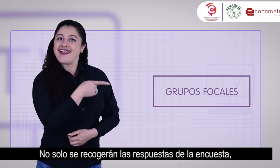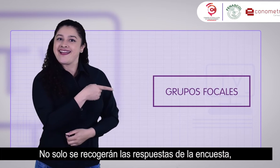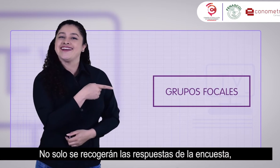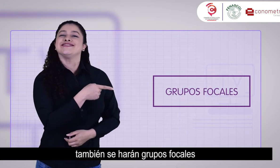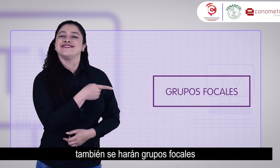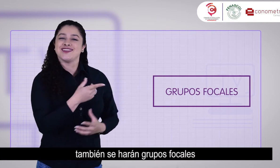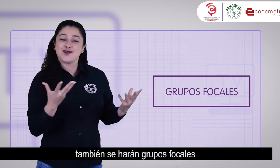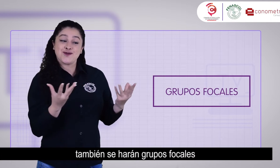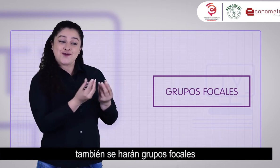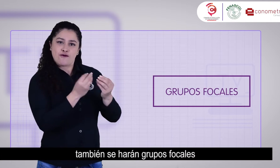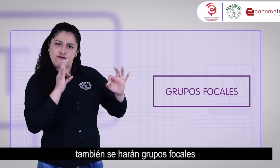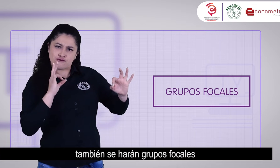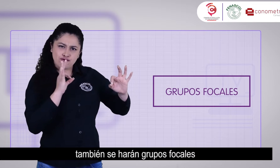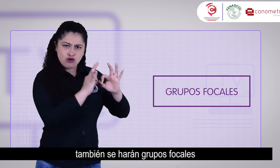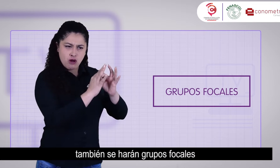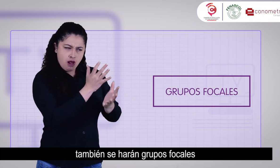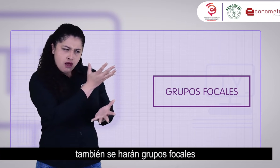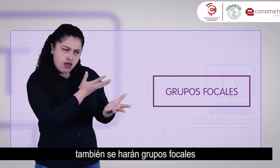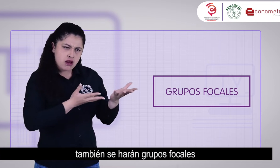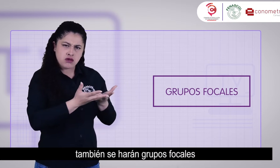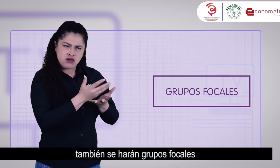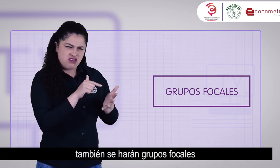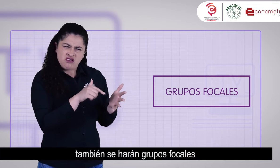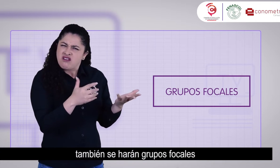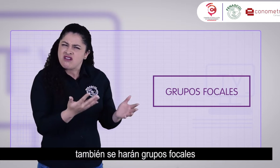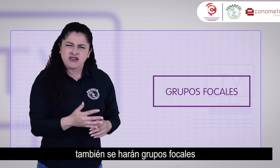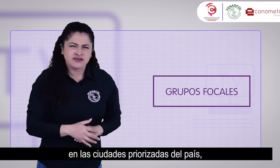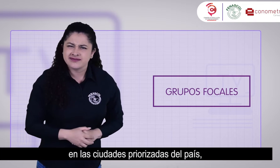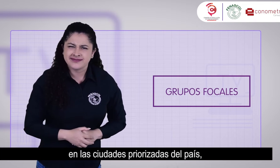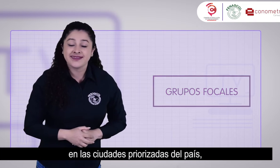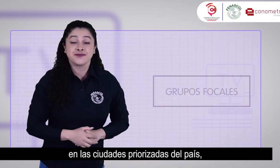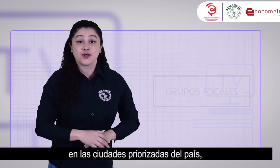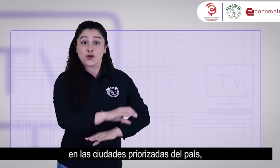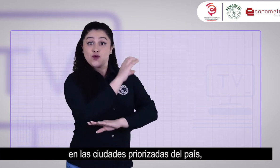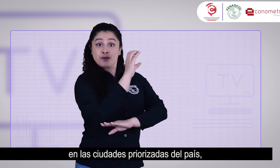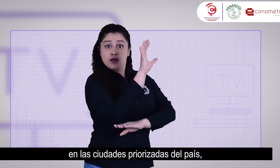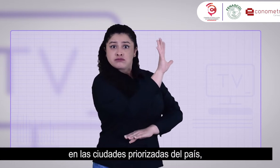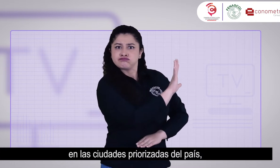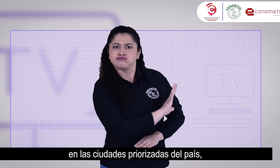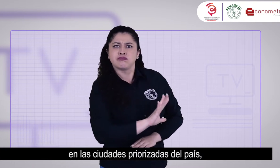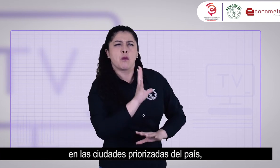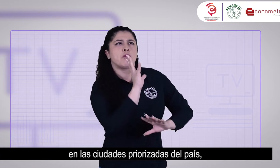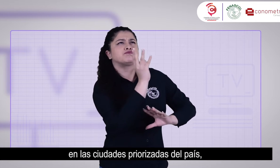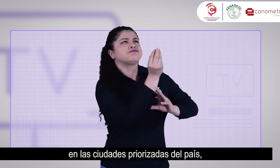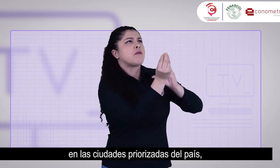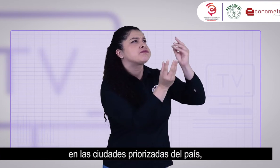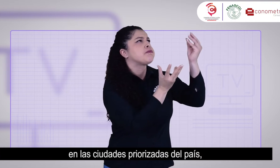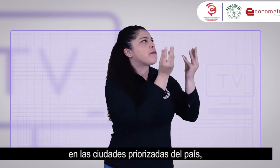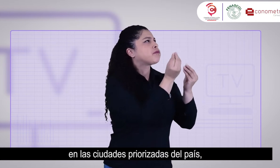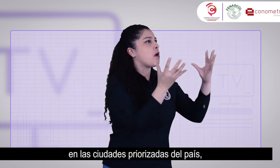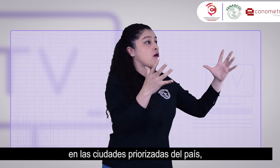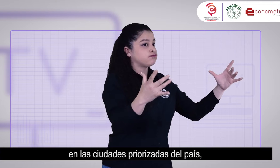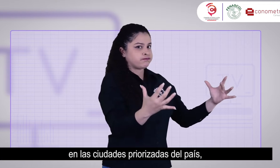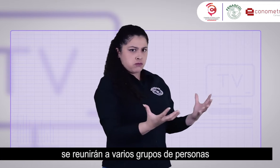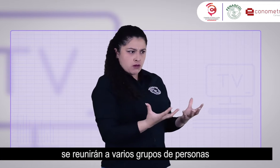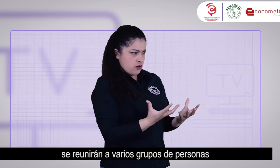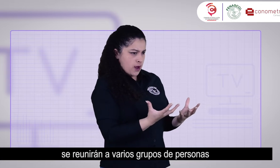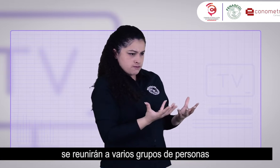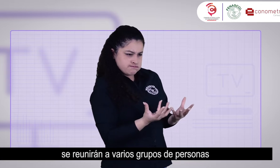También se harán grupos focales en las ciudades priorizadas del país. Se harán